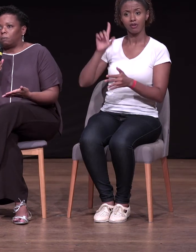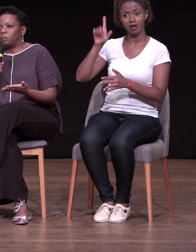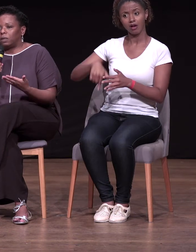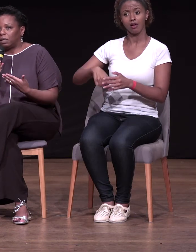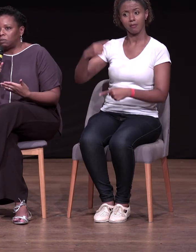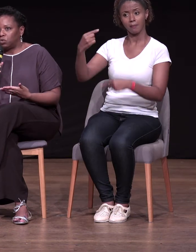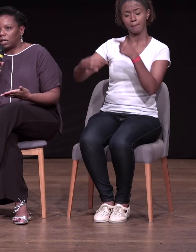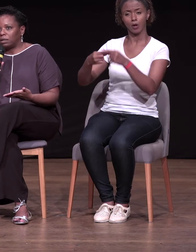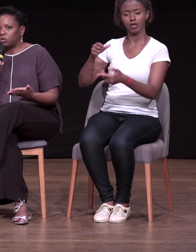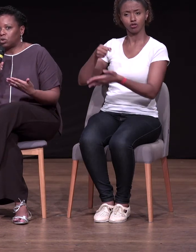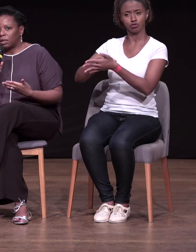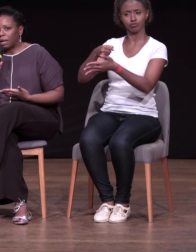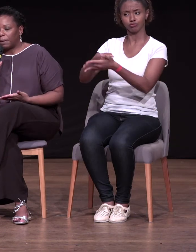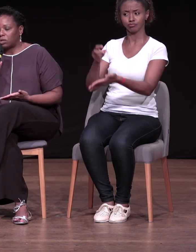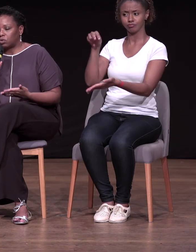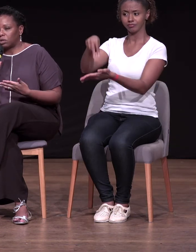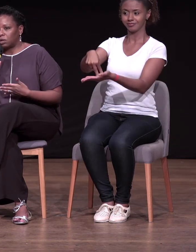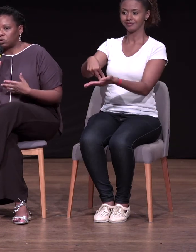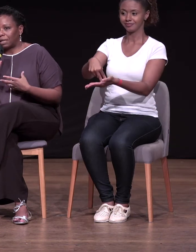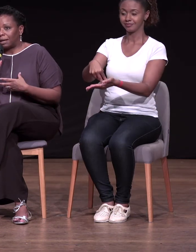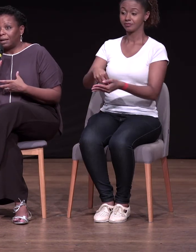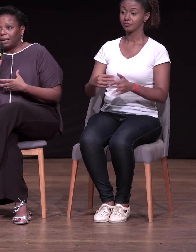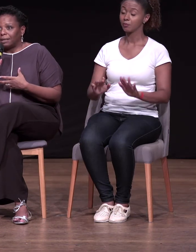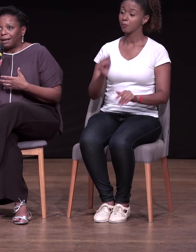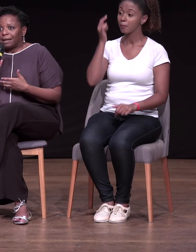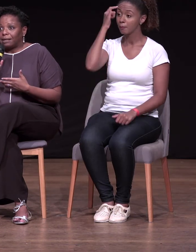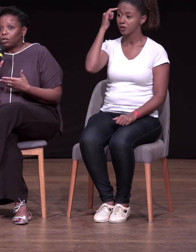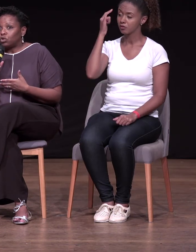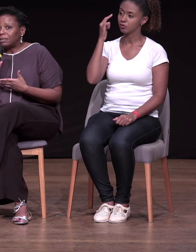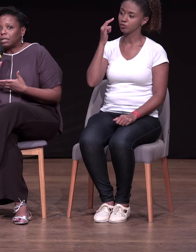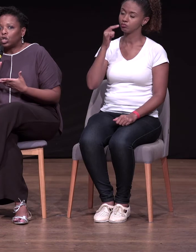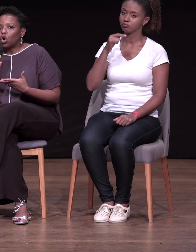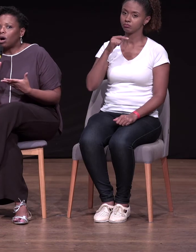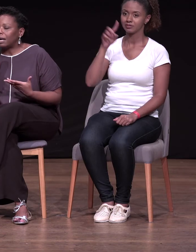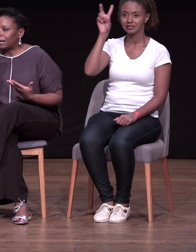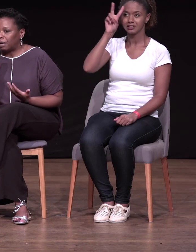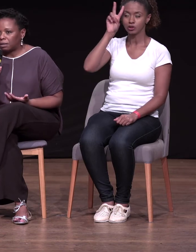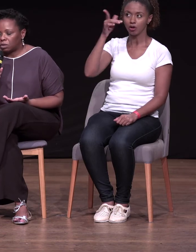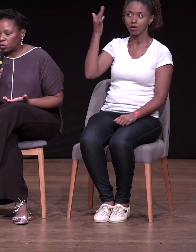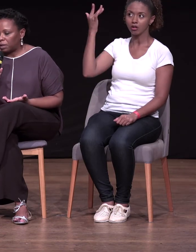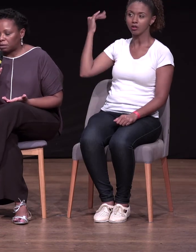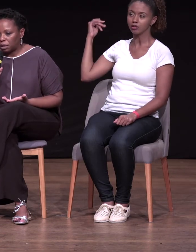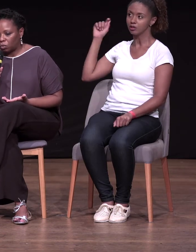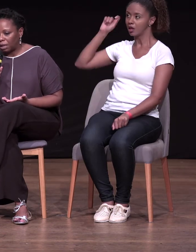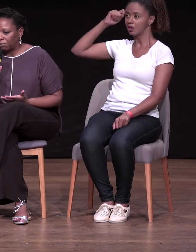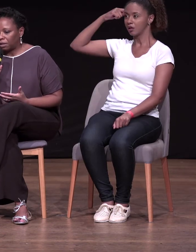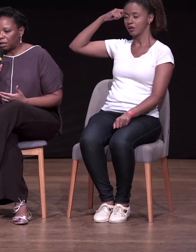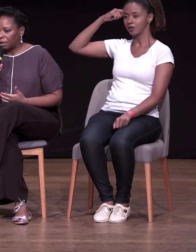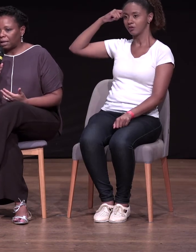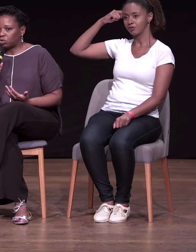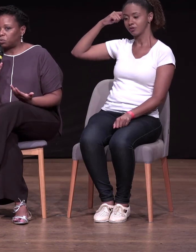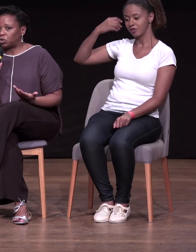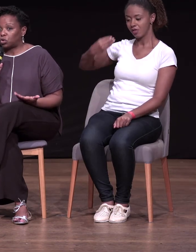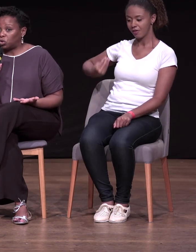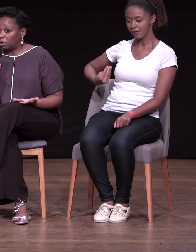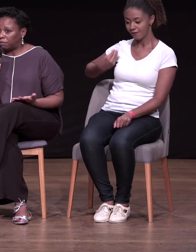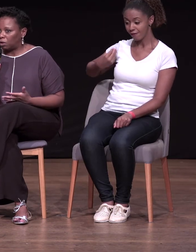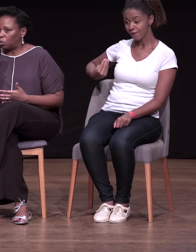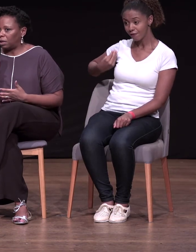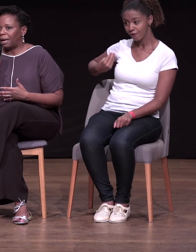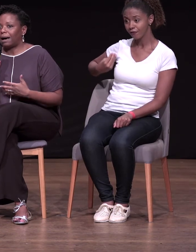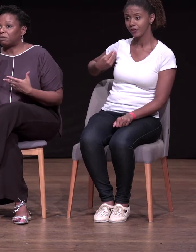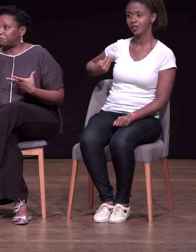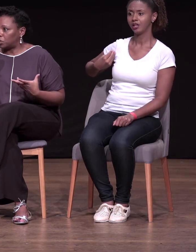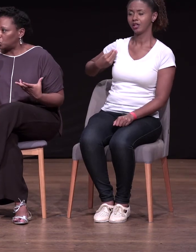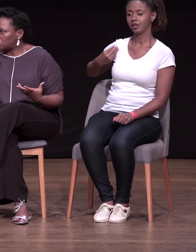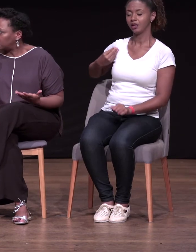né, que, já que historicamente aos negros se ignora essa dimensão da vida que é a subjetiva,